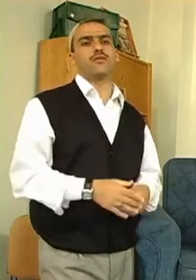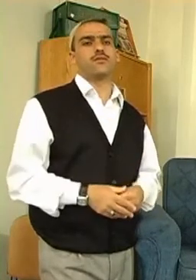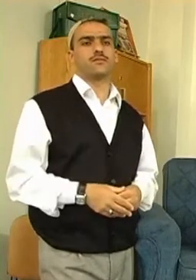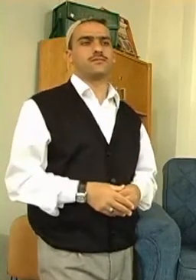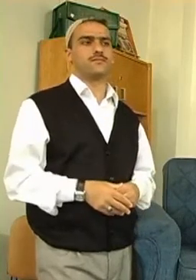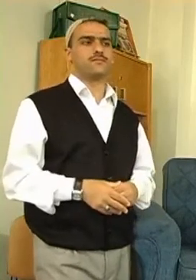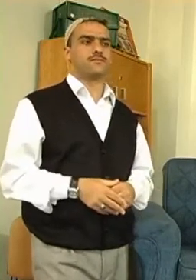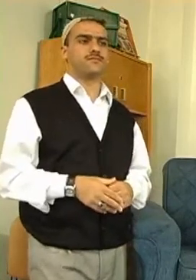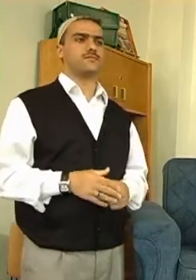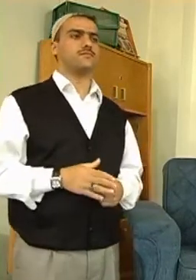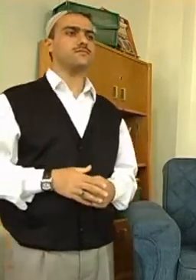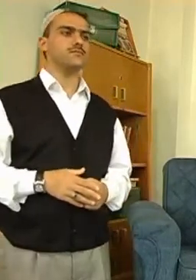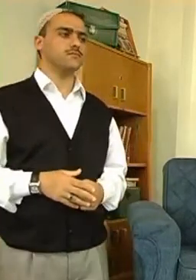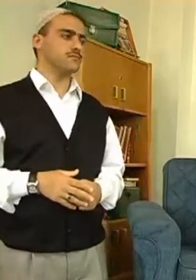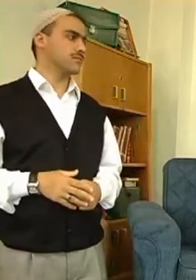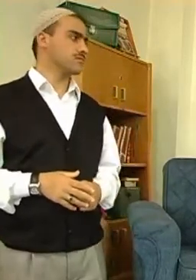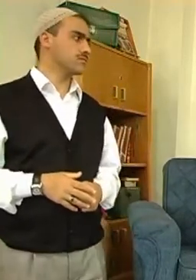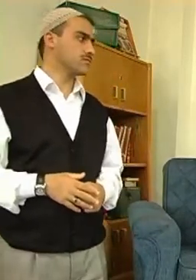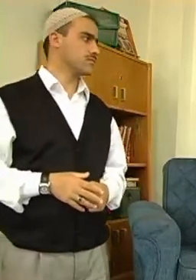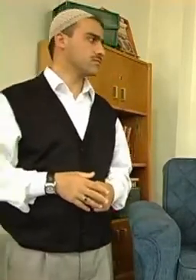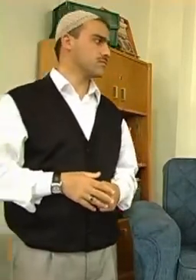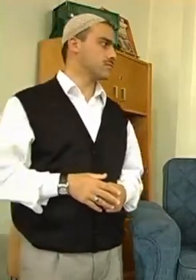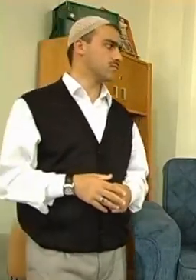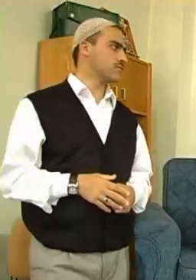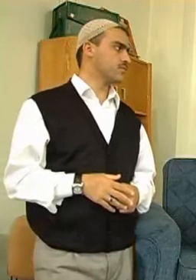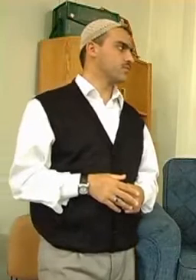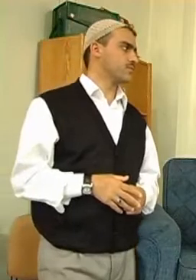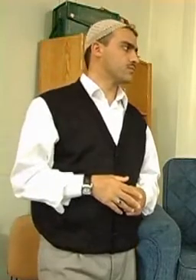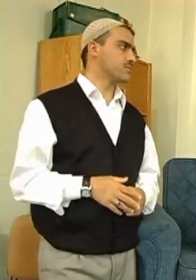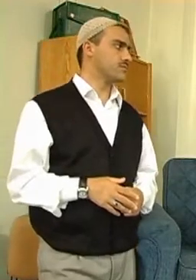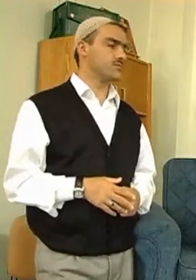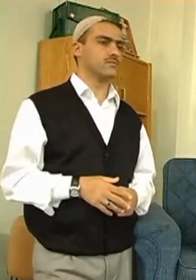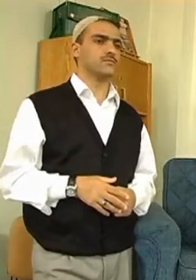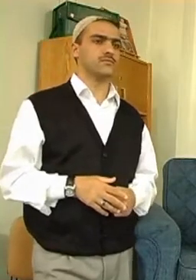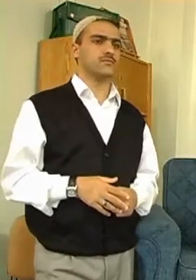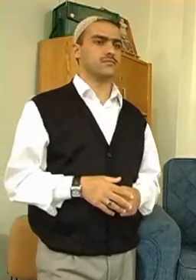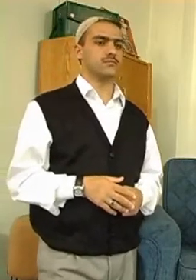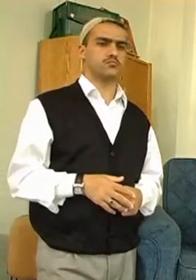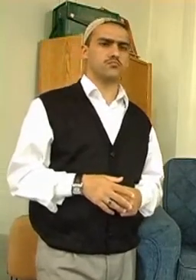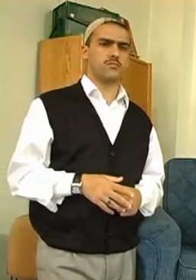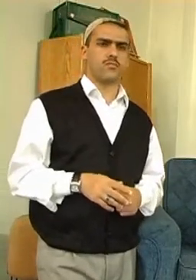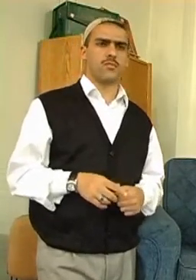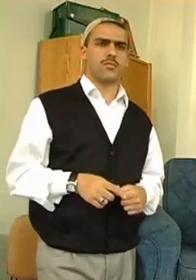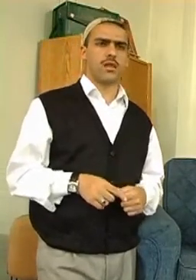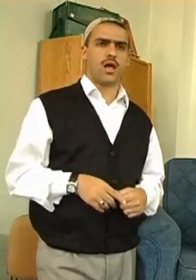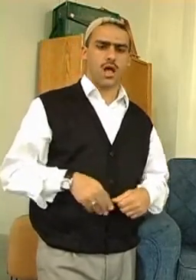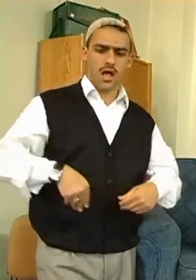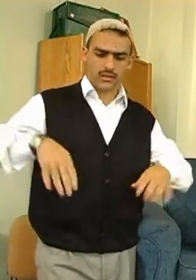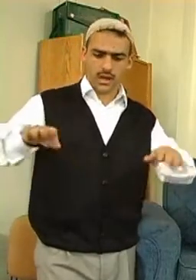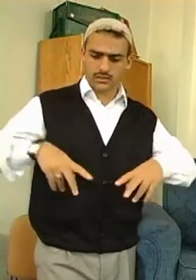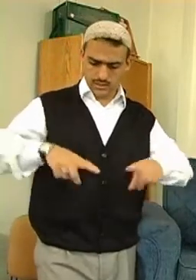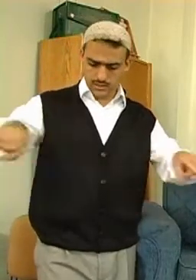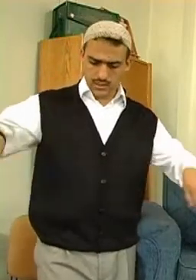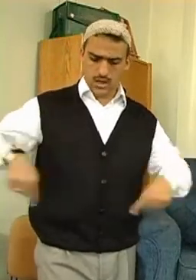ortasında merkezde bir nakış var. O nakış diyor halının her tarafına uzanan iplerden dokunuyor diyor. Bütün ipler gelip orada